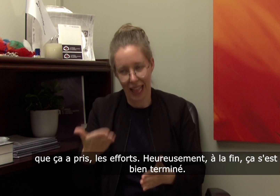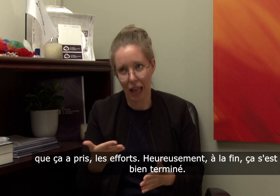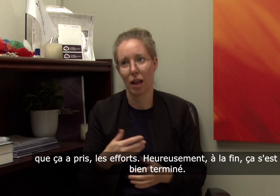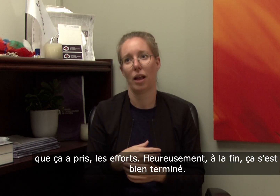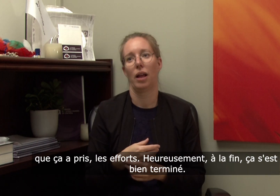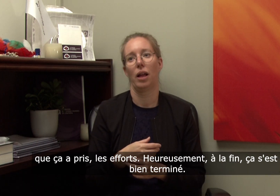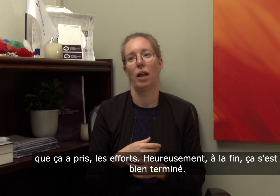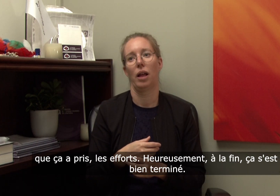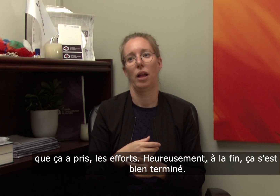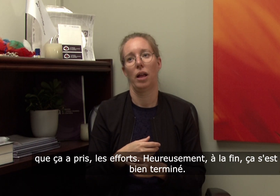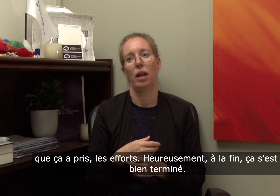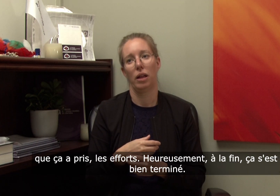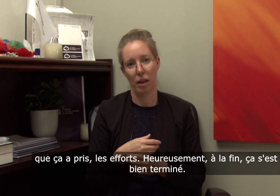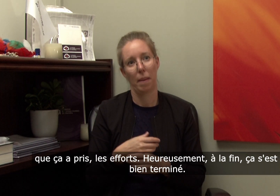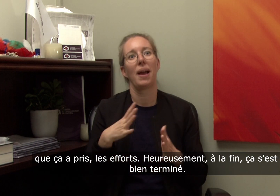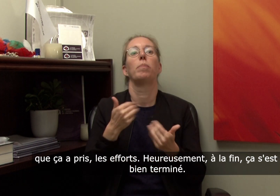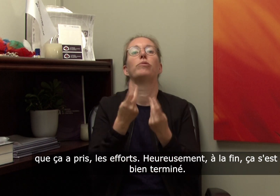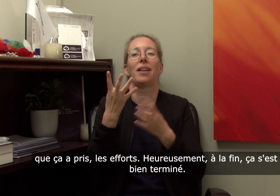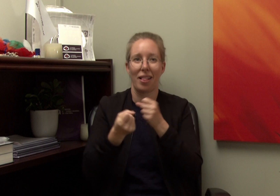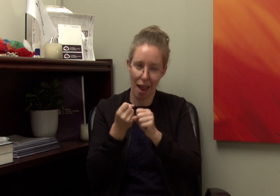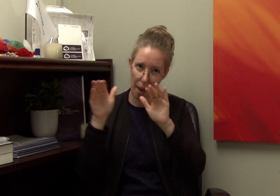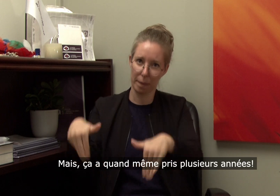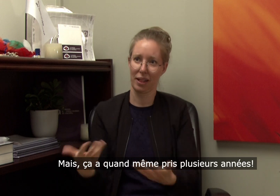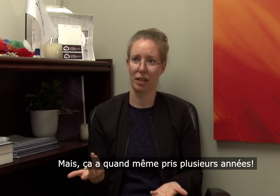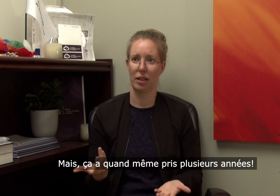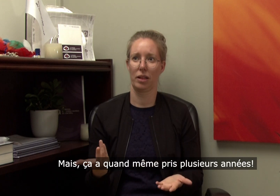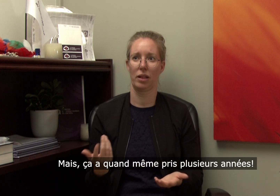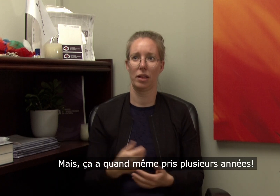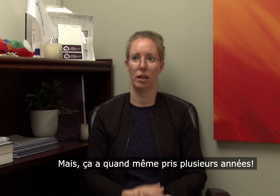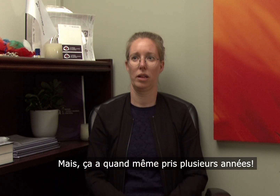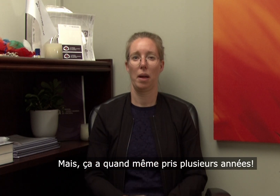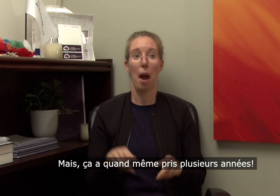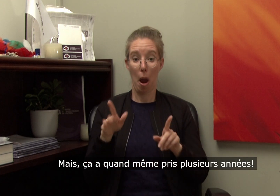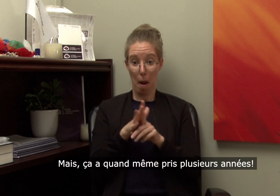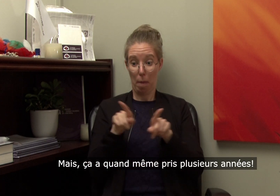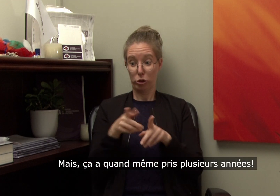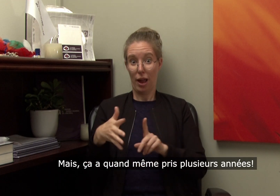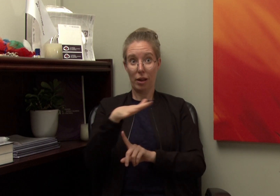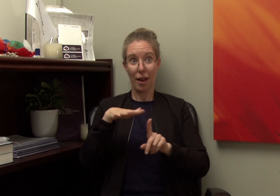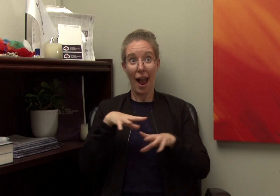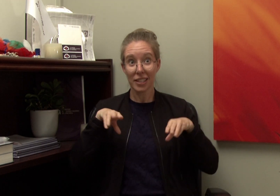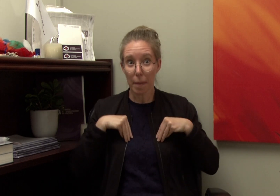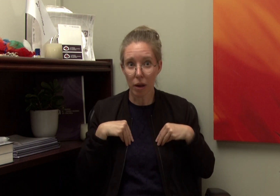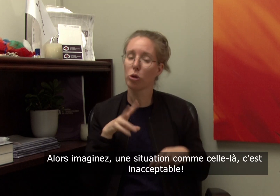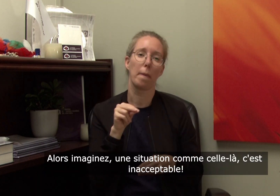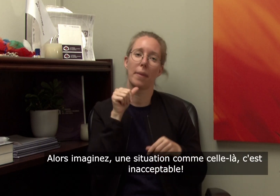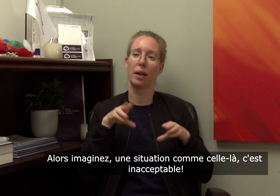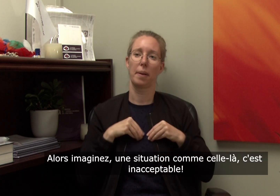pris, les efforts. Heureusement, à la fin, ça s'est bien terminé. Mais ça a quand même pris plusieurs années. Alors, imaginez, une situation